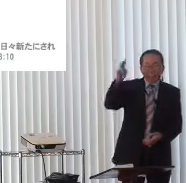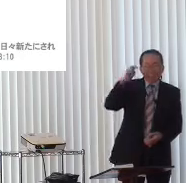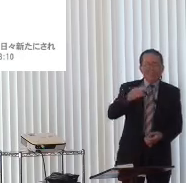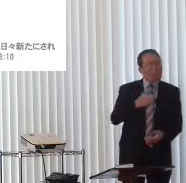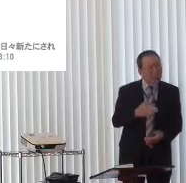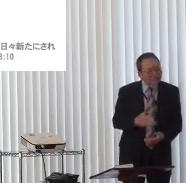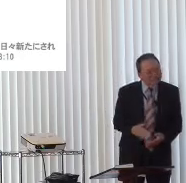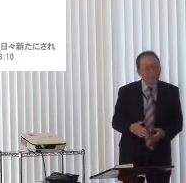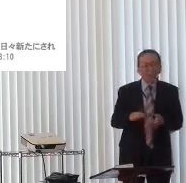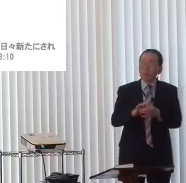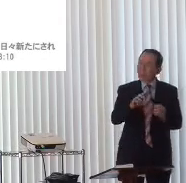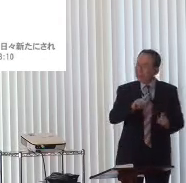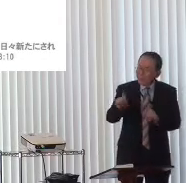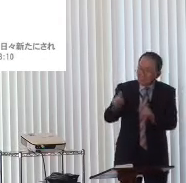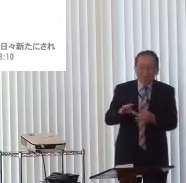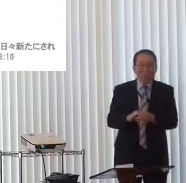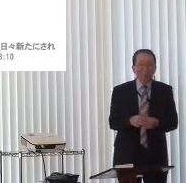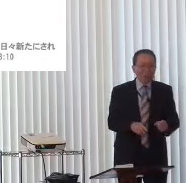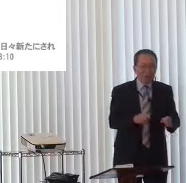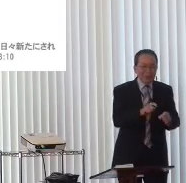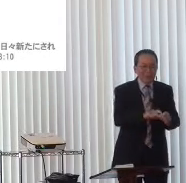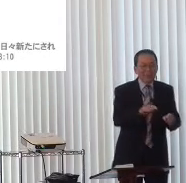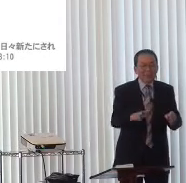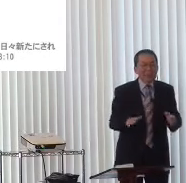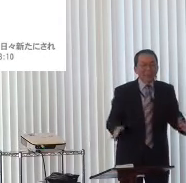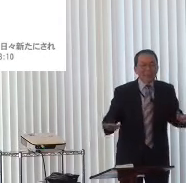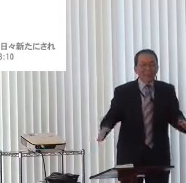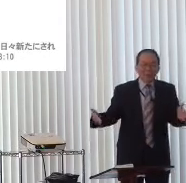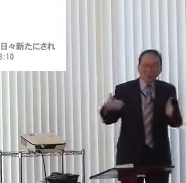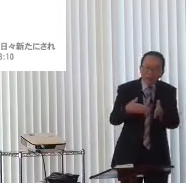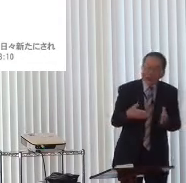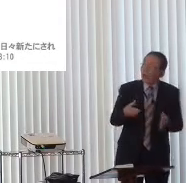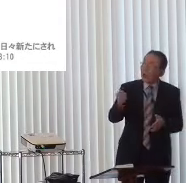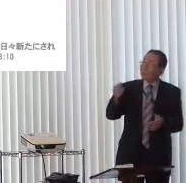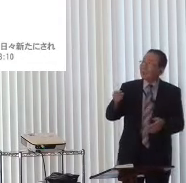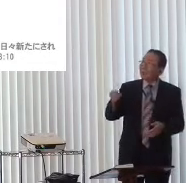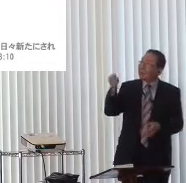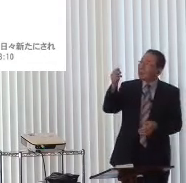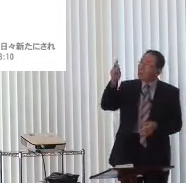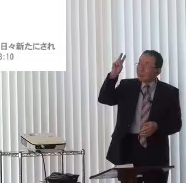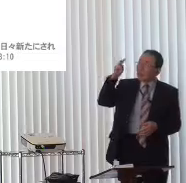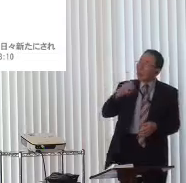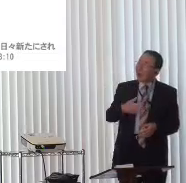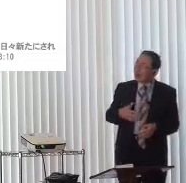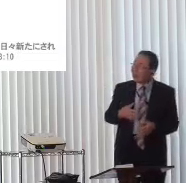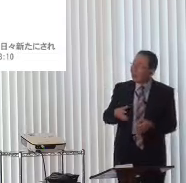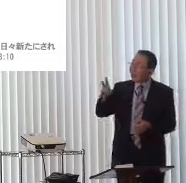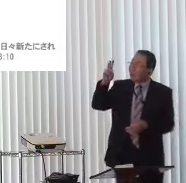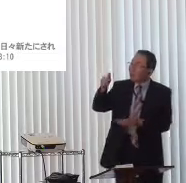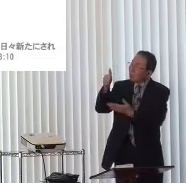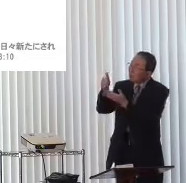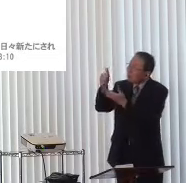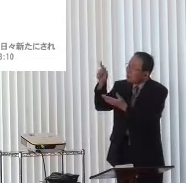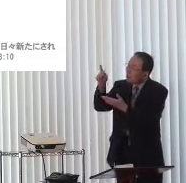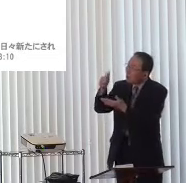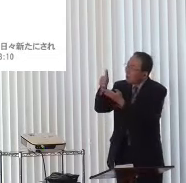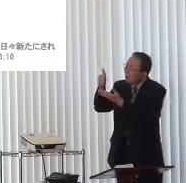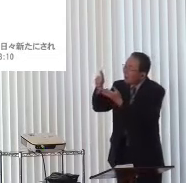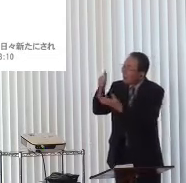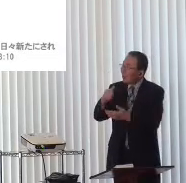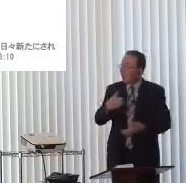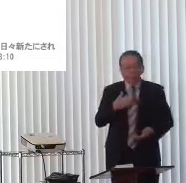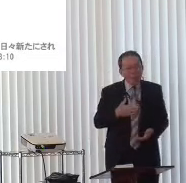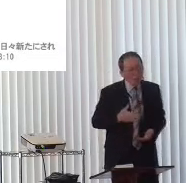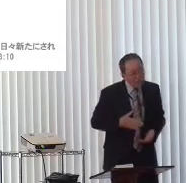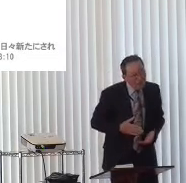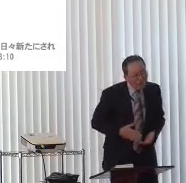そしてこの1年が終わるときに、ああ少し神様のことは分かりました、神様はどういう方かということを分かりましたと証